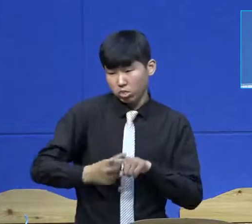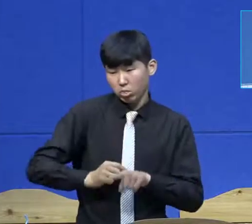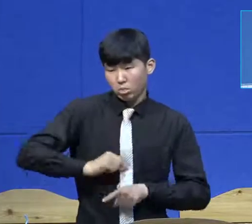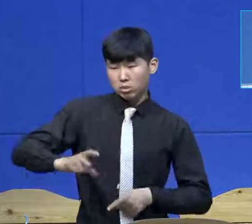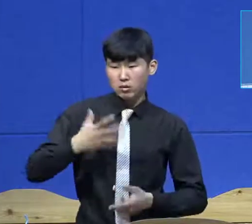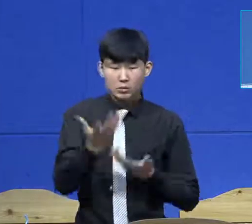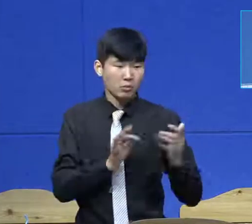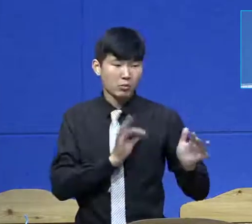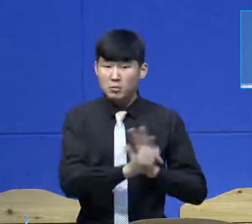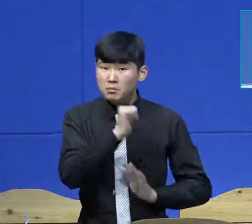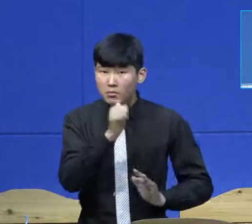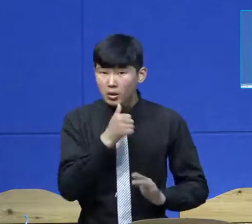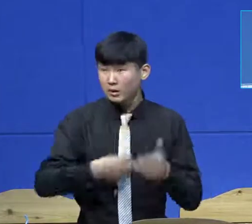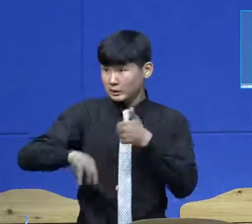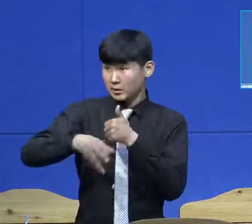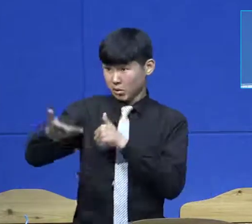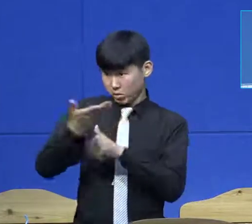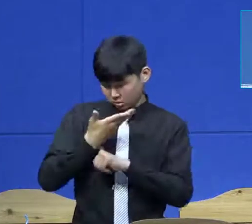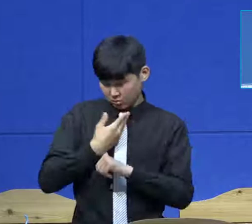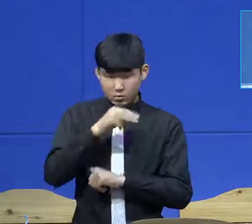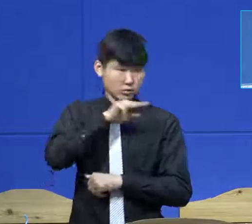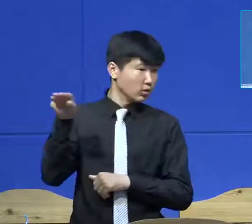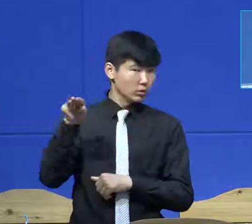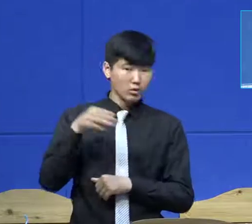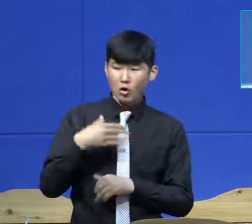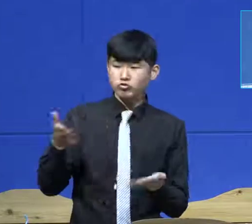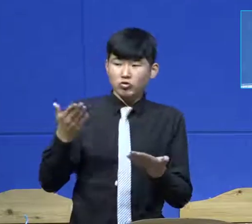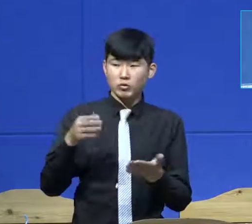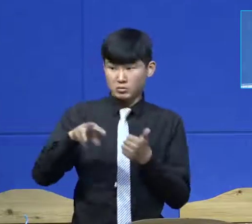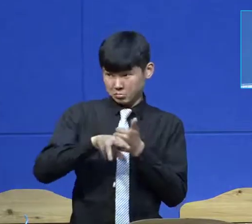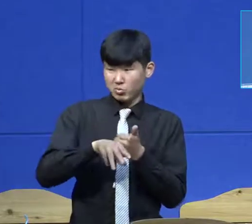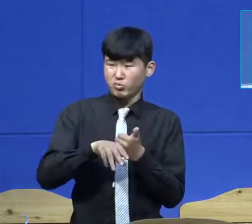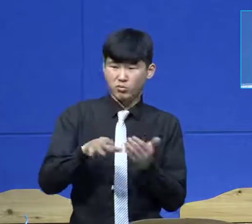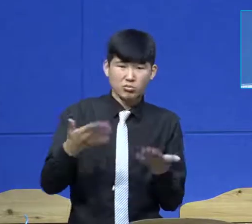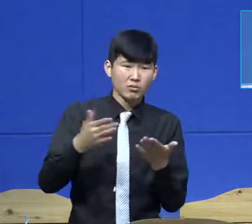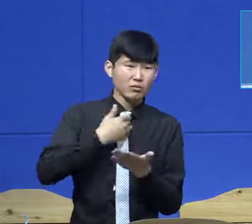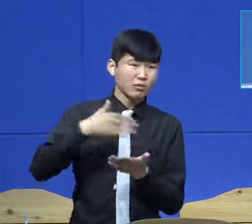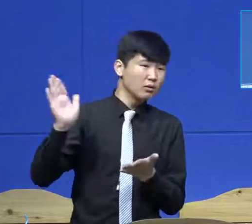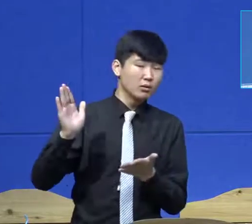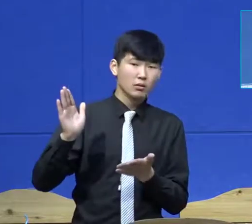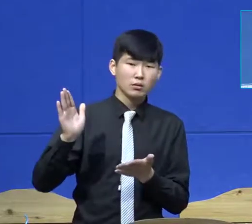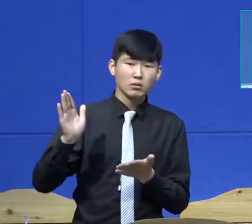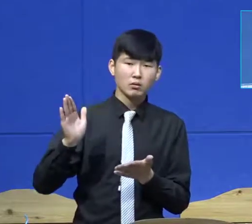Сайн мэдээ өгөгдчихэд байхад энийг үл таамсарлаад байна. Хөнгөн үзээд байна. Үн сэргүү тооцож байна.